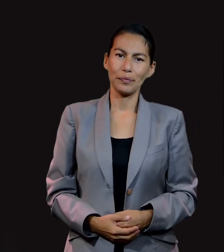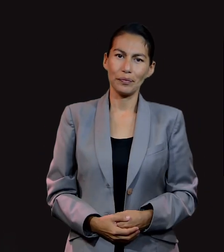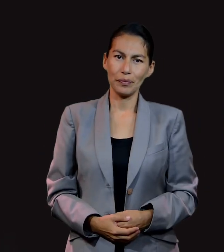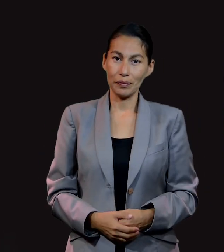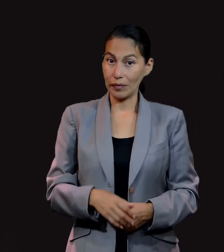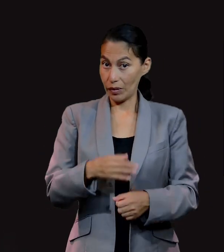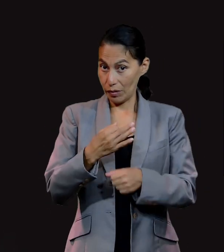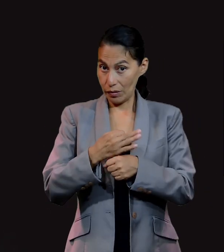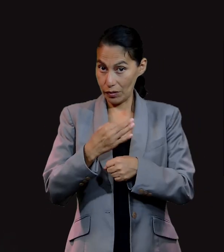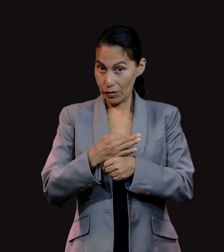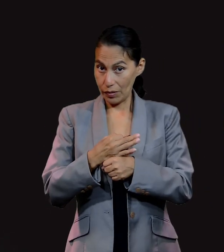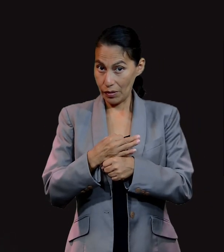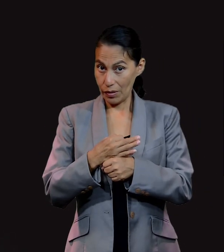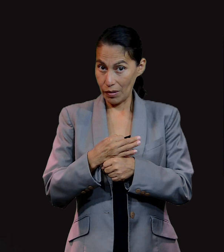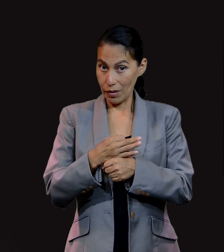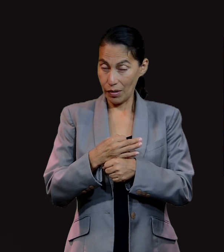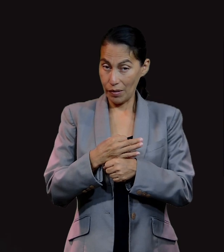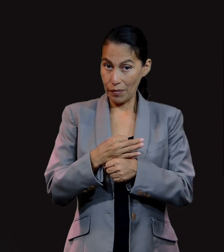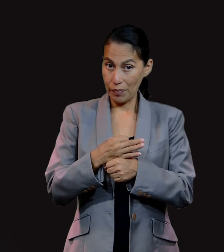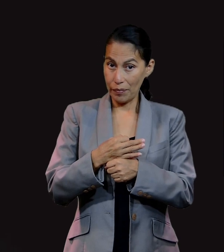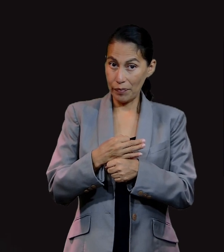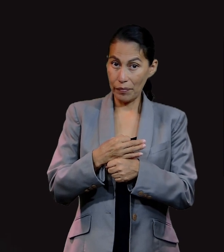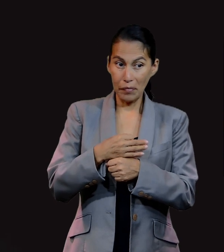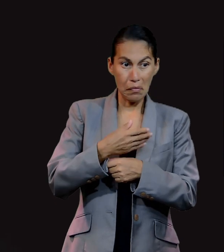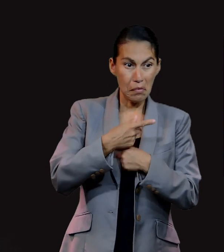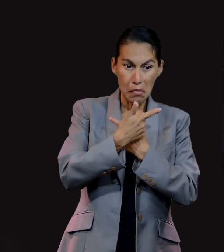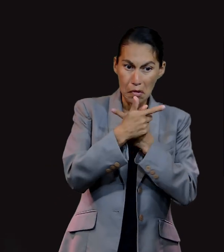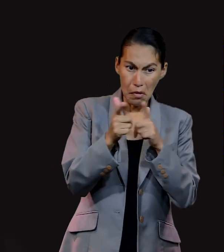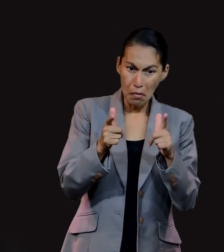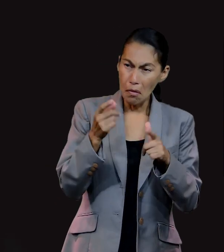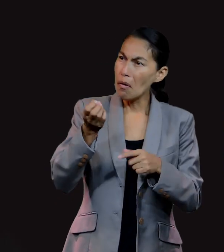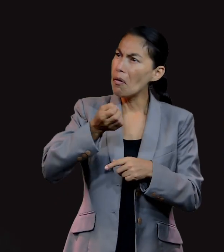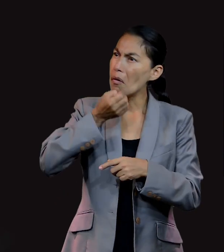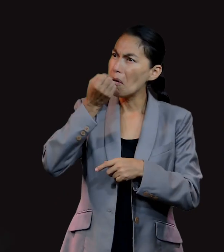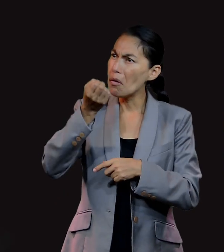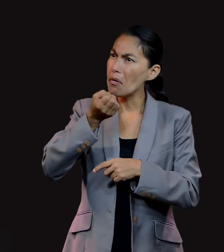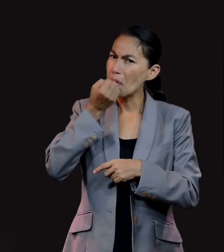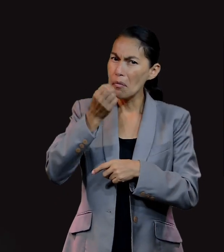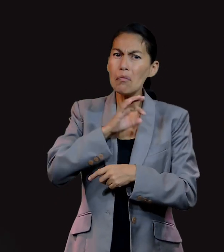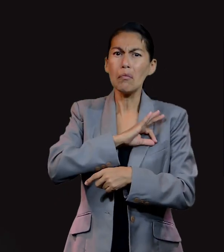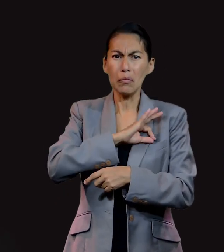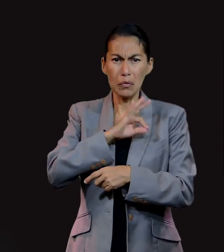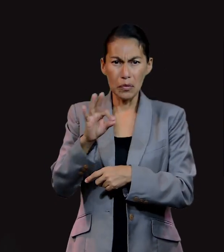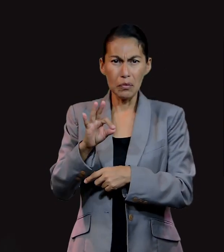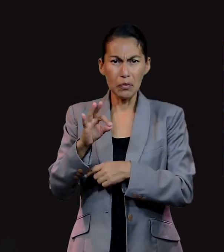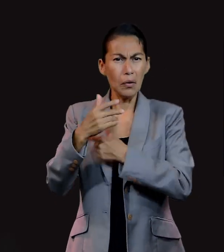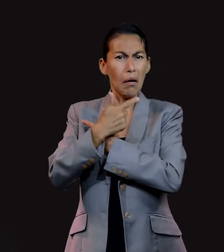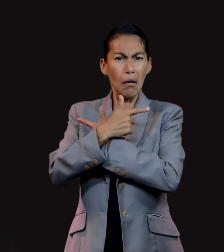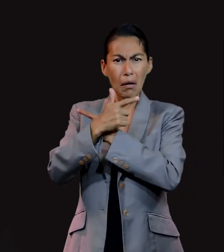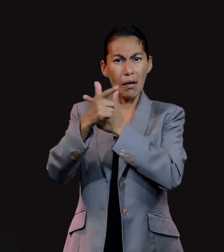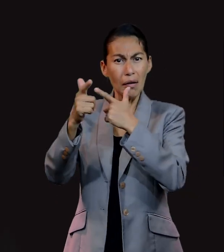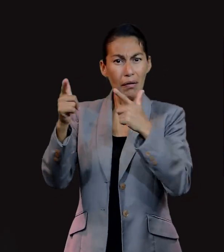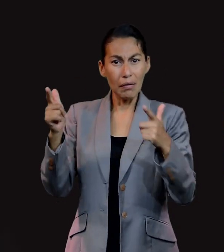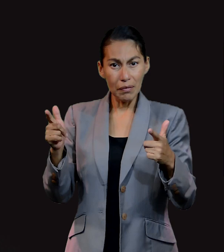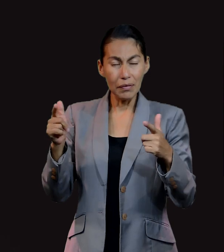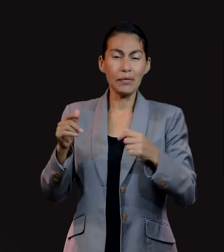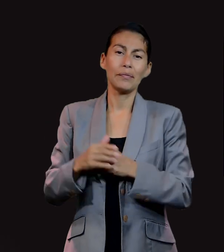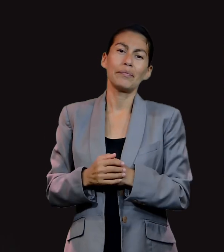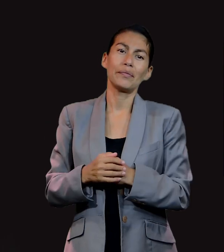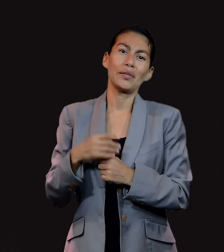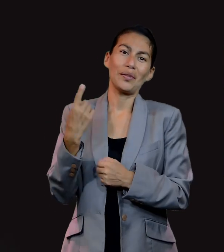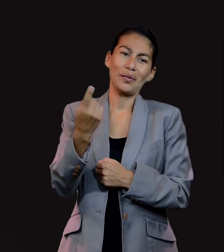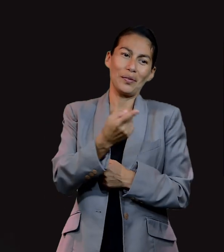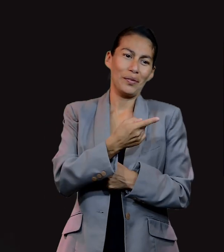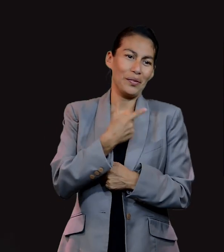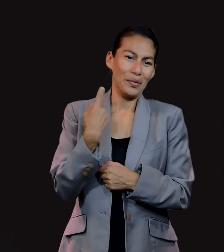Y este maravilloso instrumento provee todos los medios